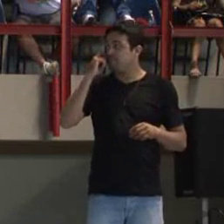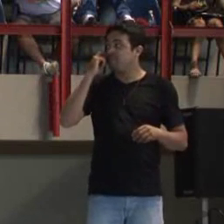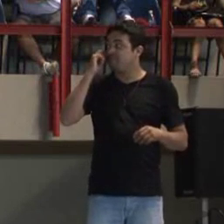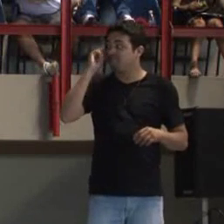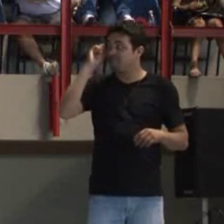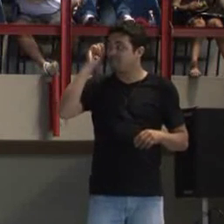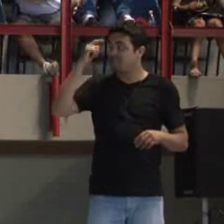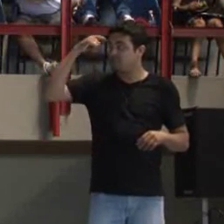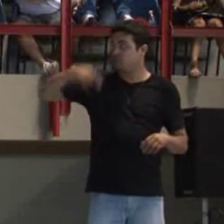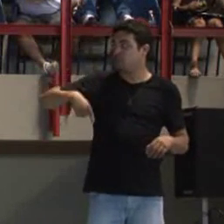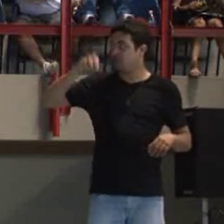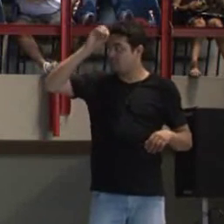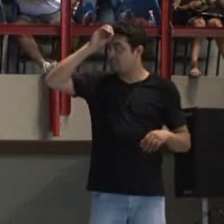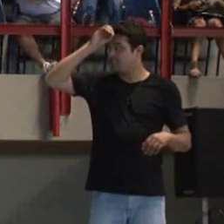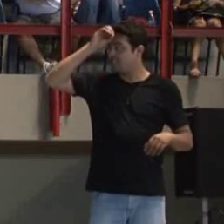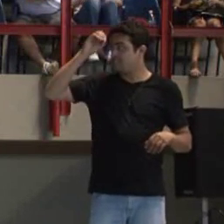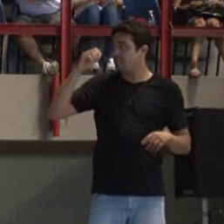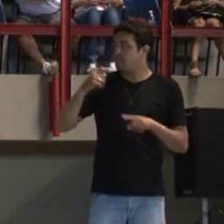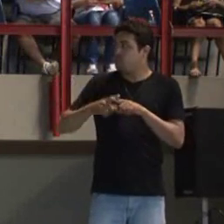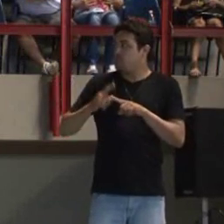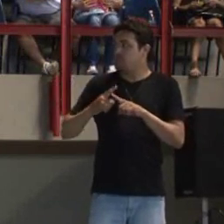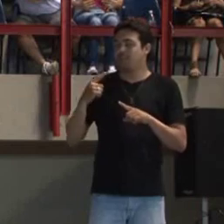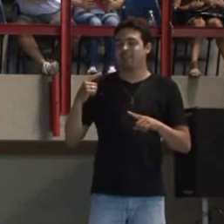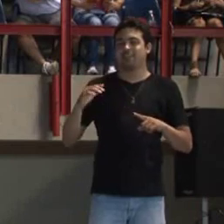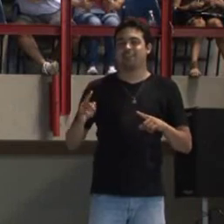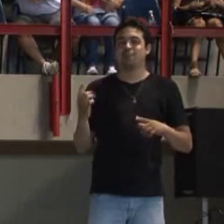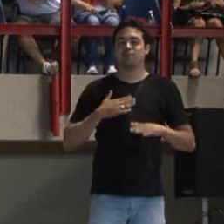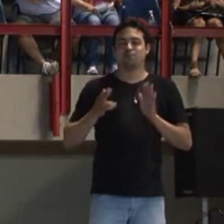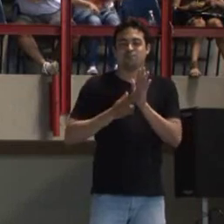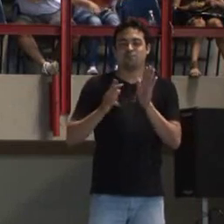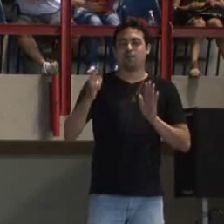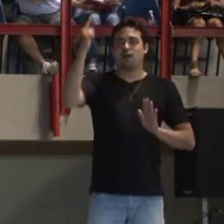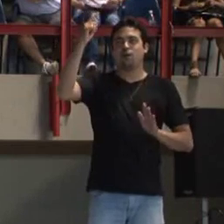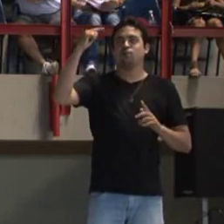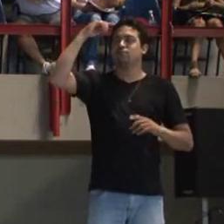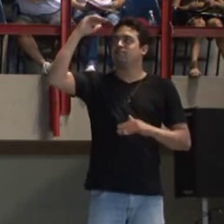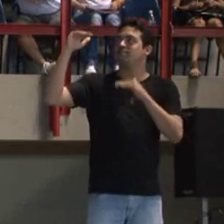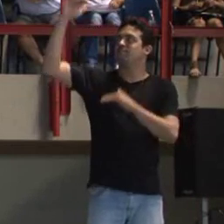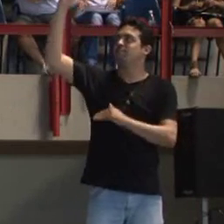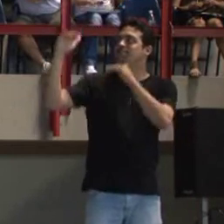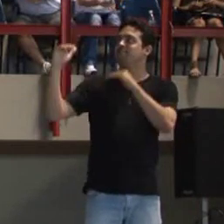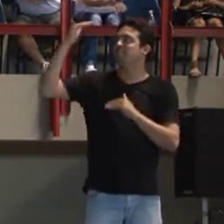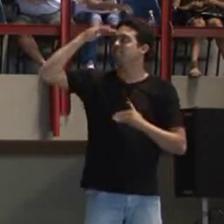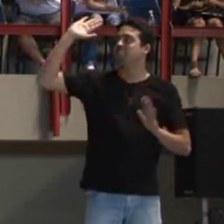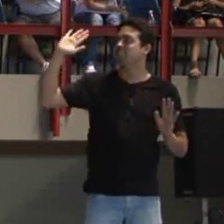Não sei quanto é não, com a gente que é muito alto, entendeu? A gente perde noção de altura.